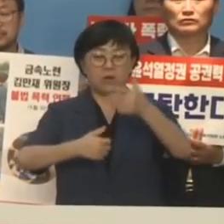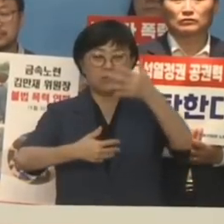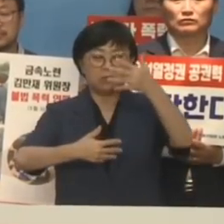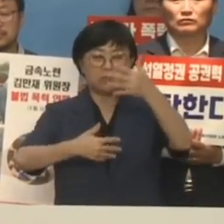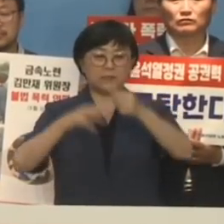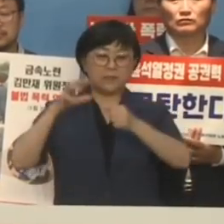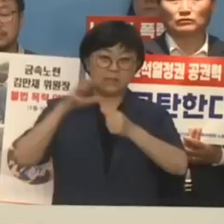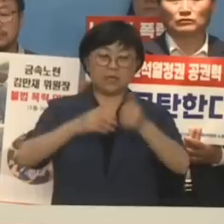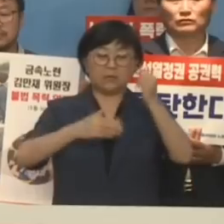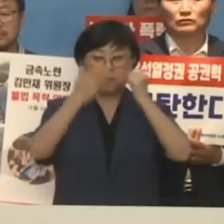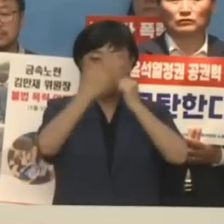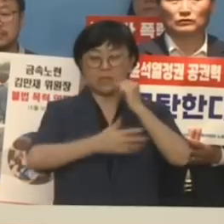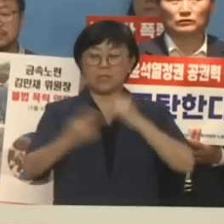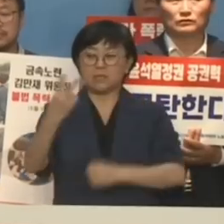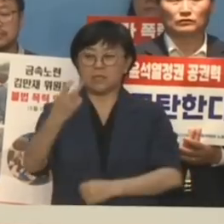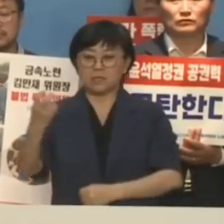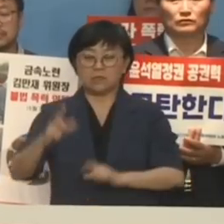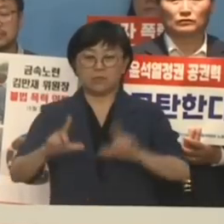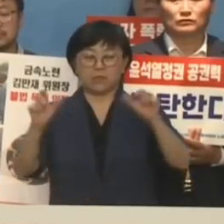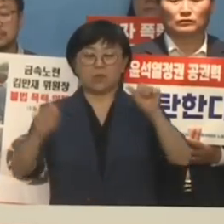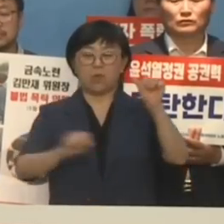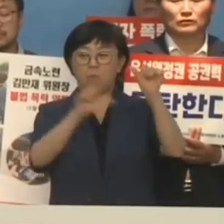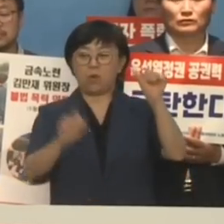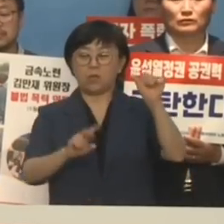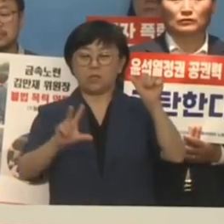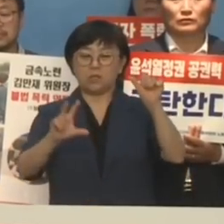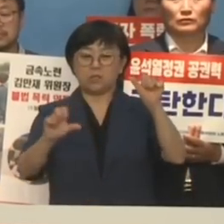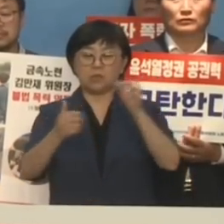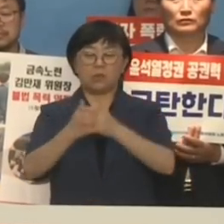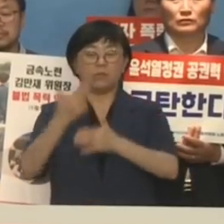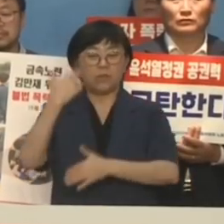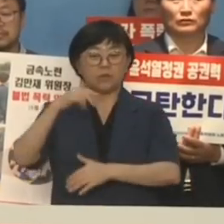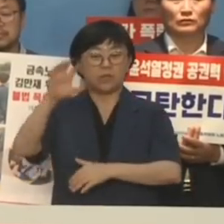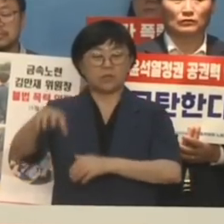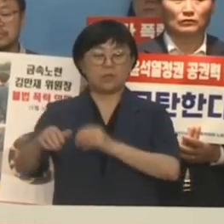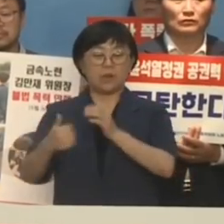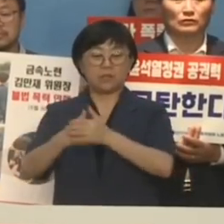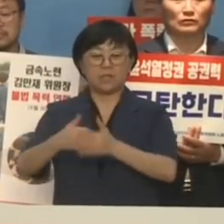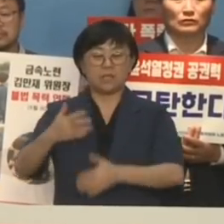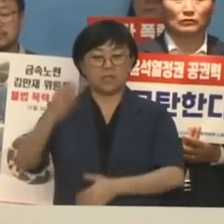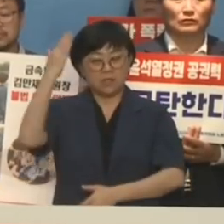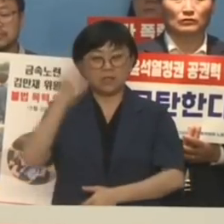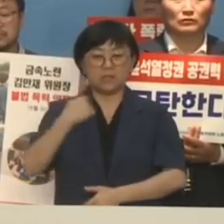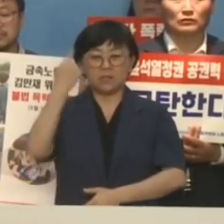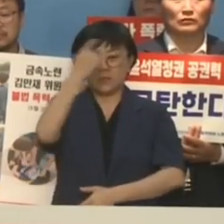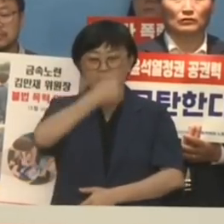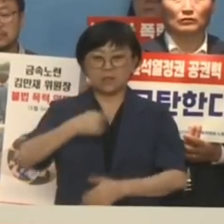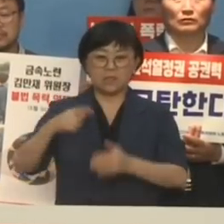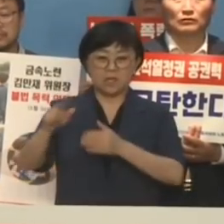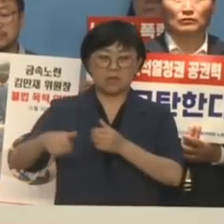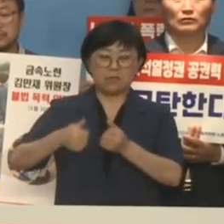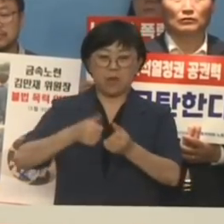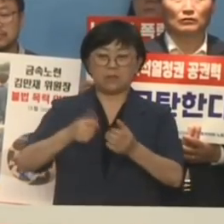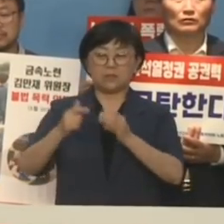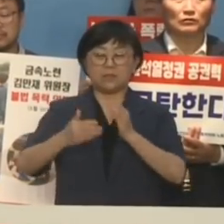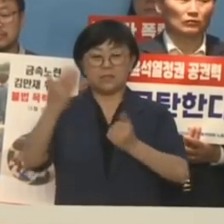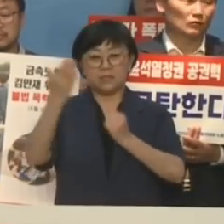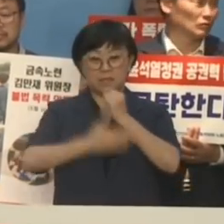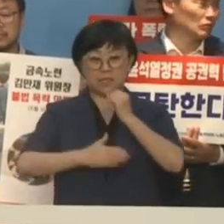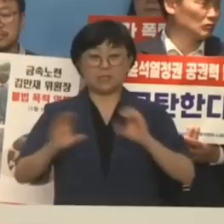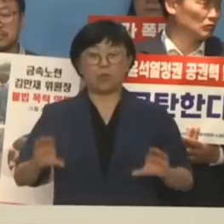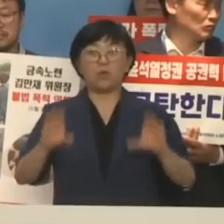사진과 2020년 5월 25일 미국에서 벌어진 흑인 청년 고 조지 플로이드 진압